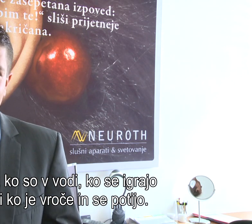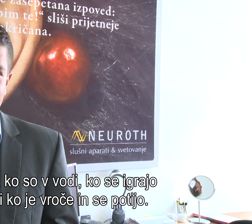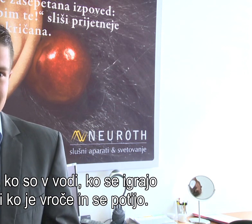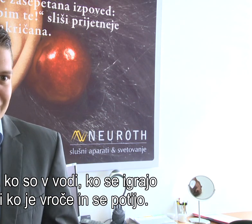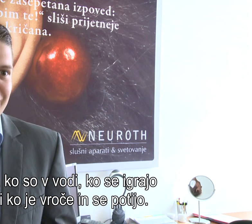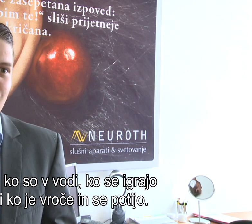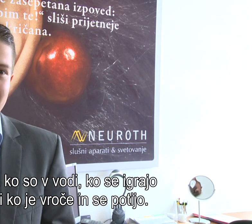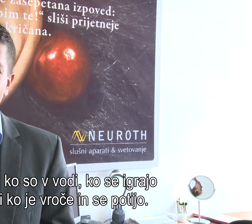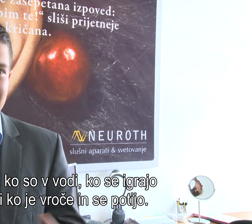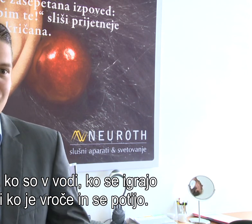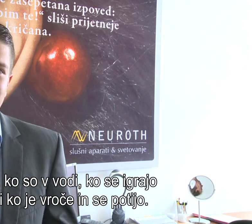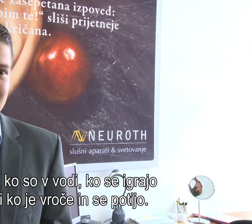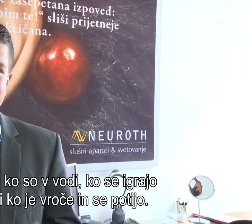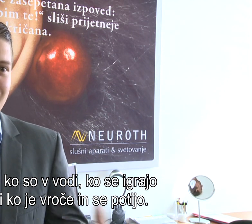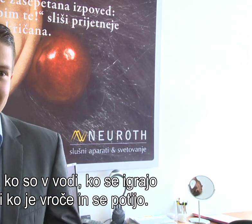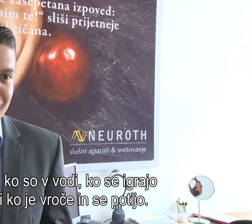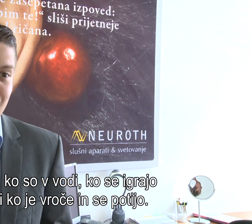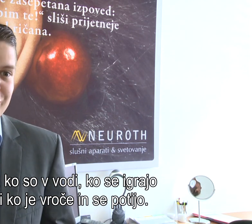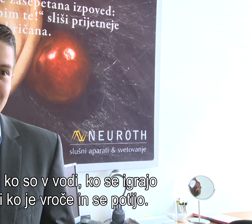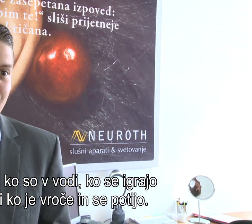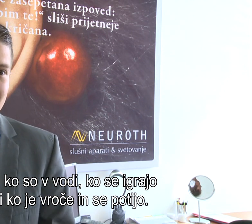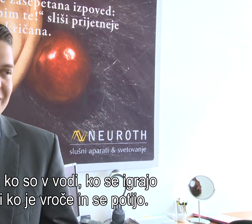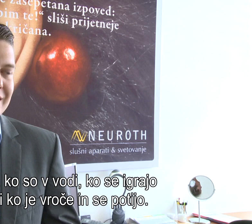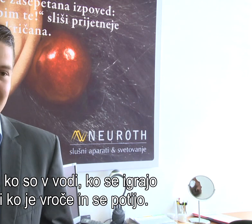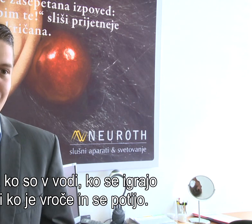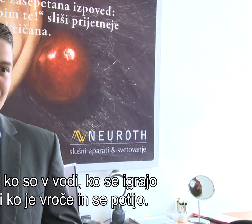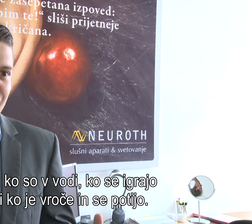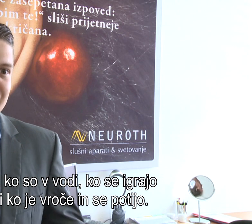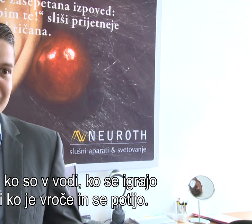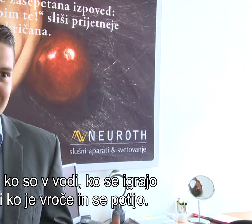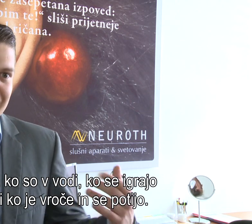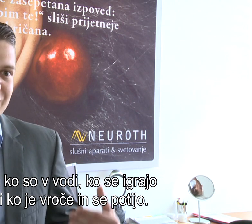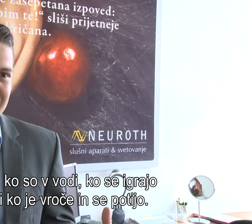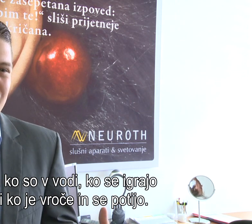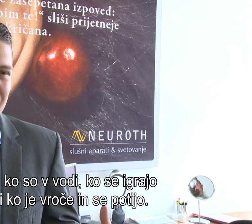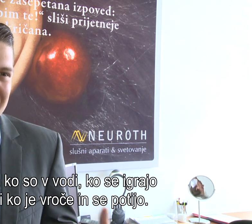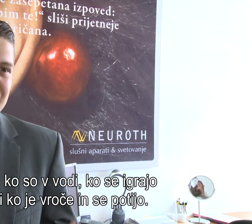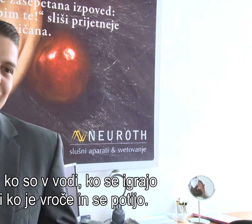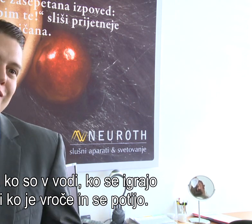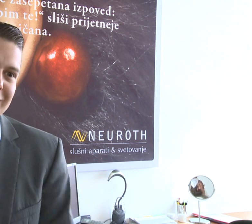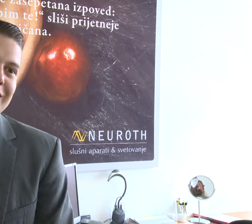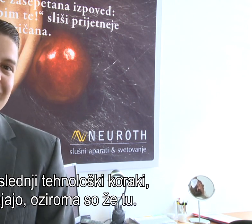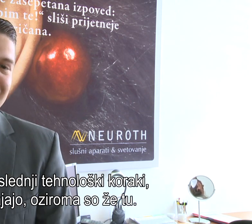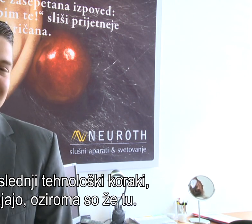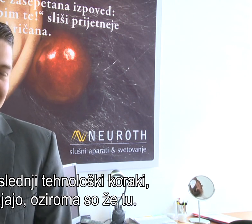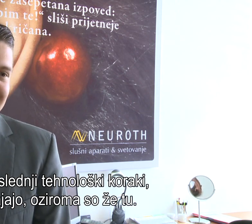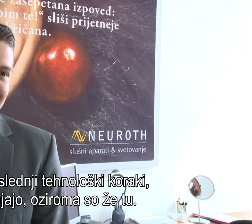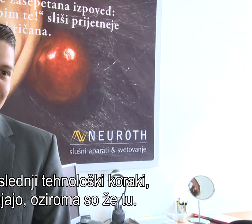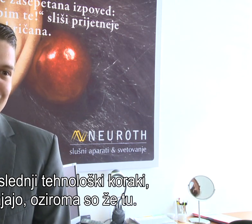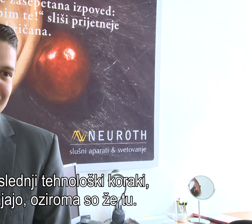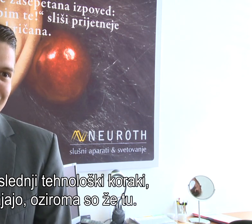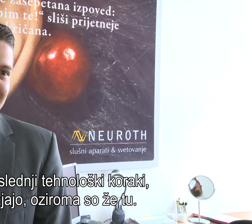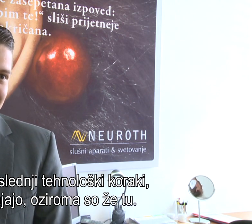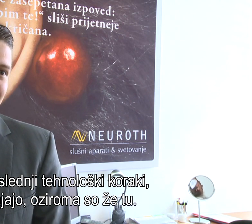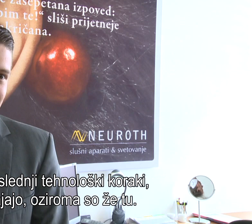to hear when they are in the water, when they are playing in water, or when it's very hot outside and they are sweating much. So that's the next